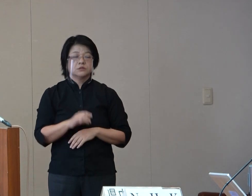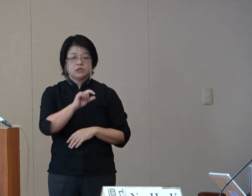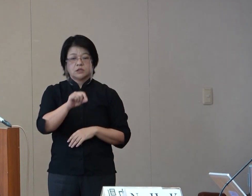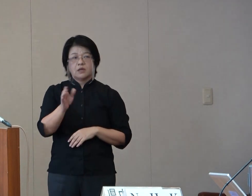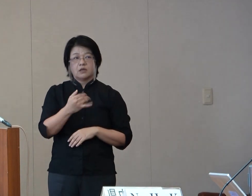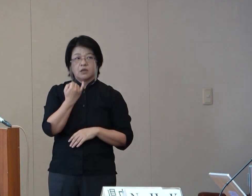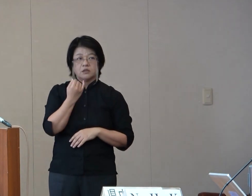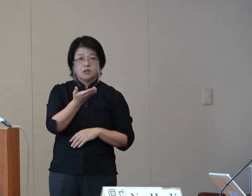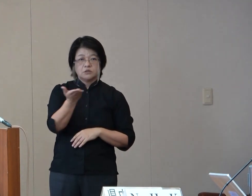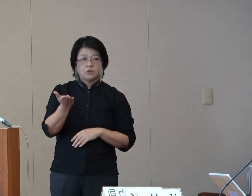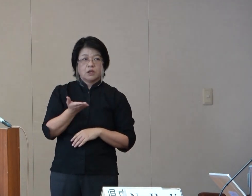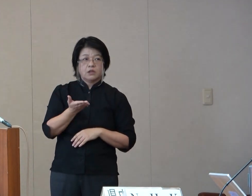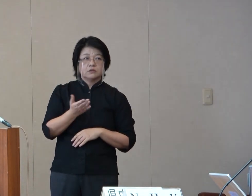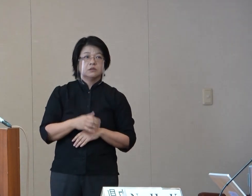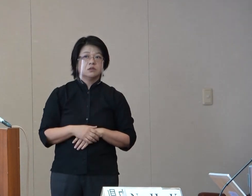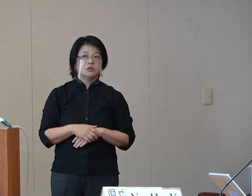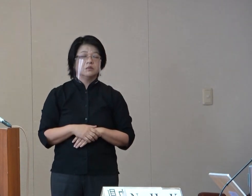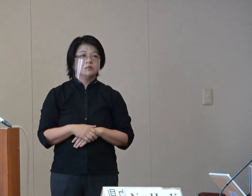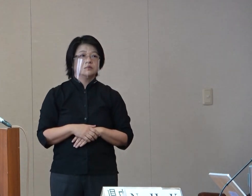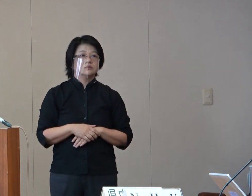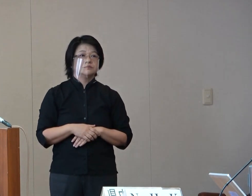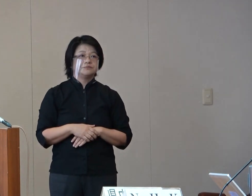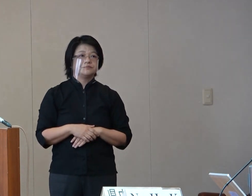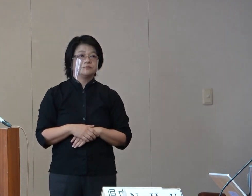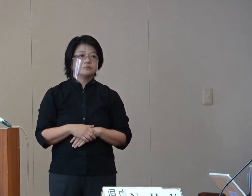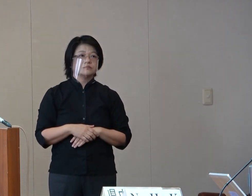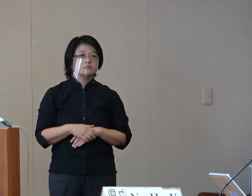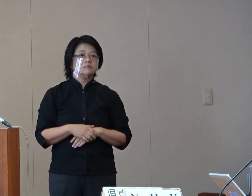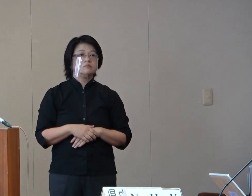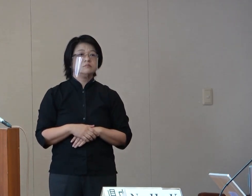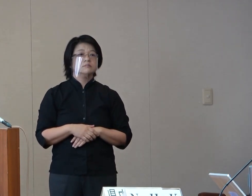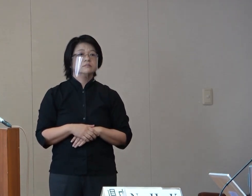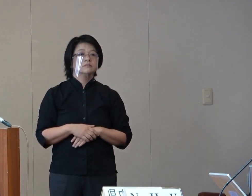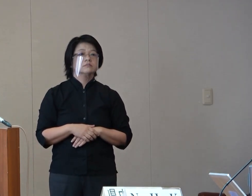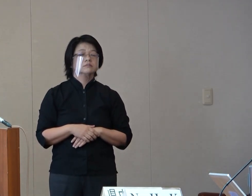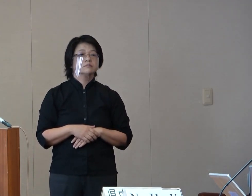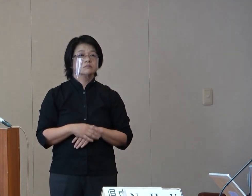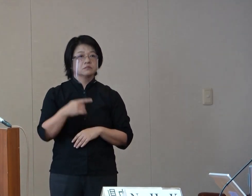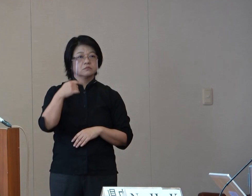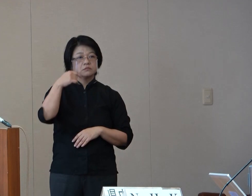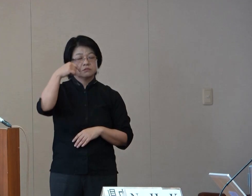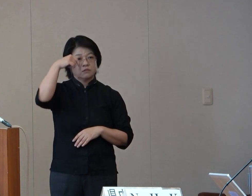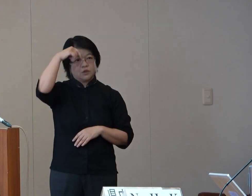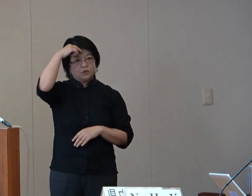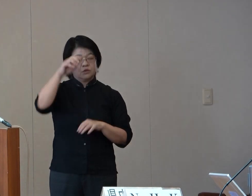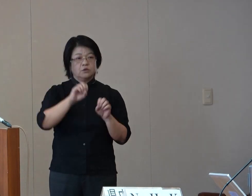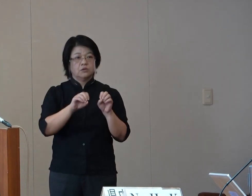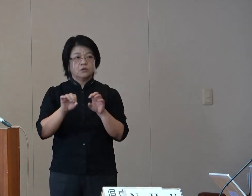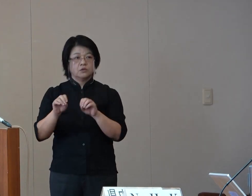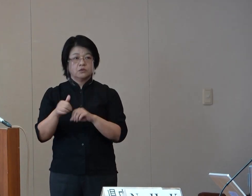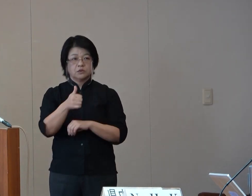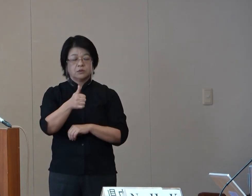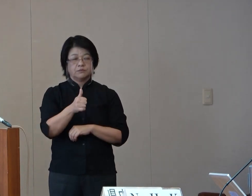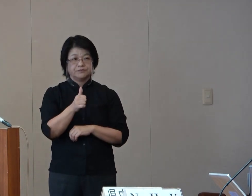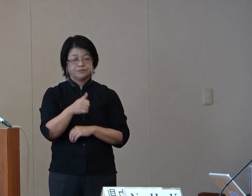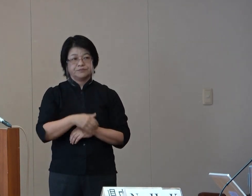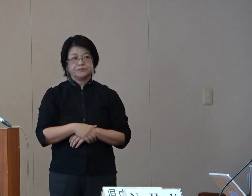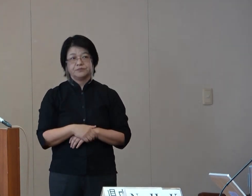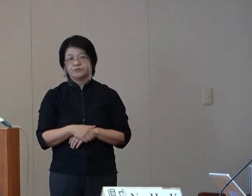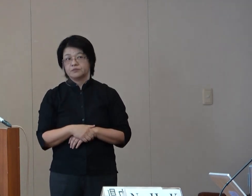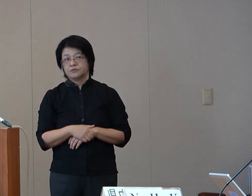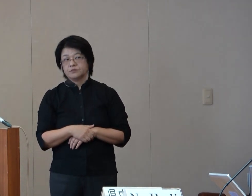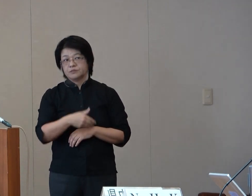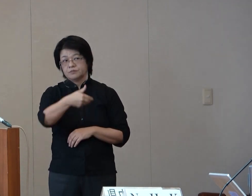はジューシーでしょうございますん肉を買ったあとねトーク